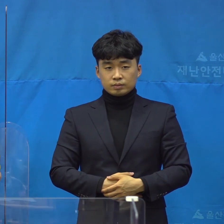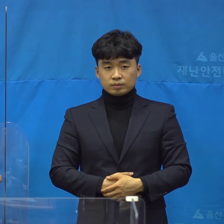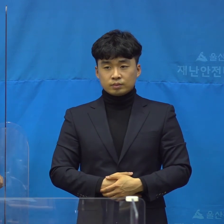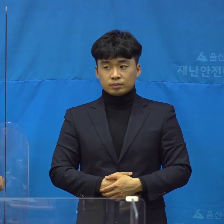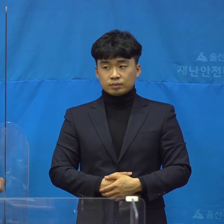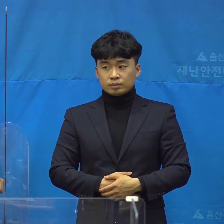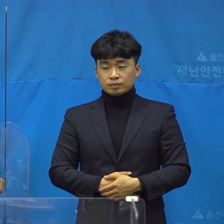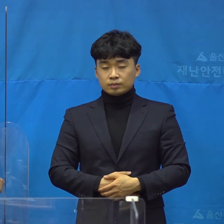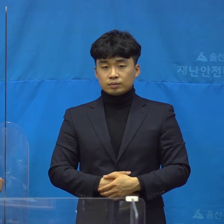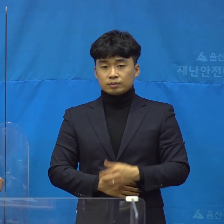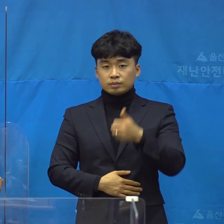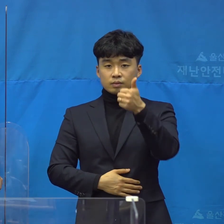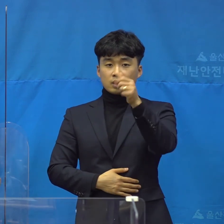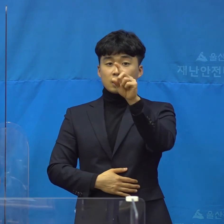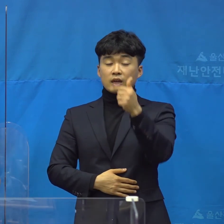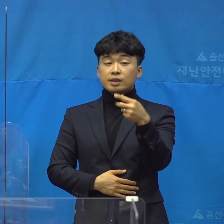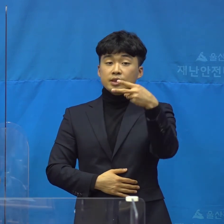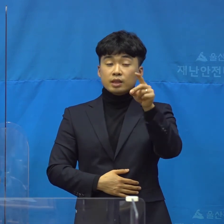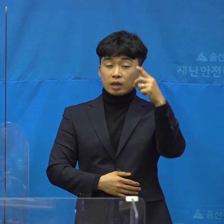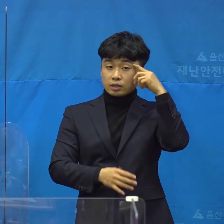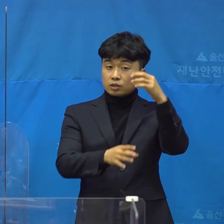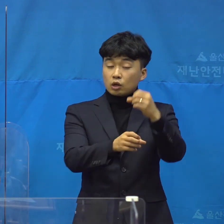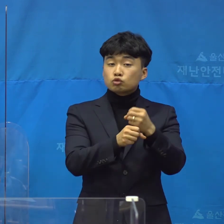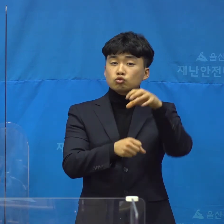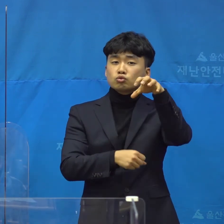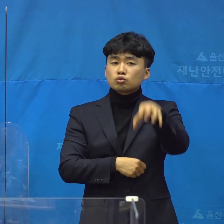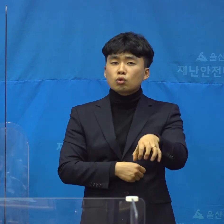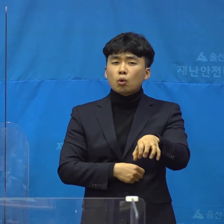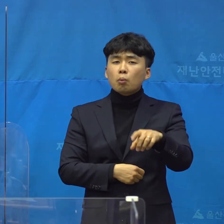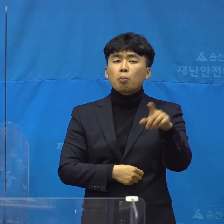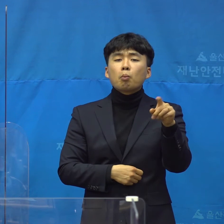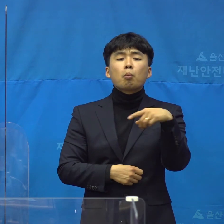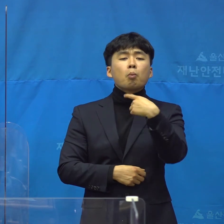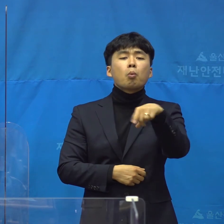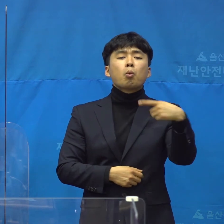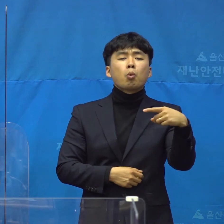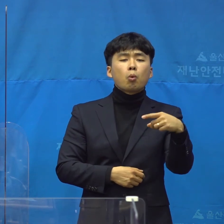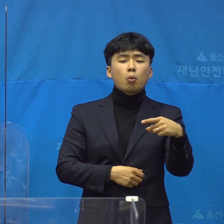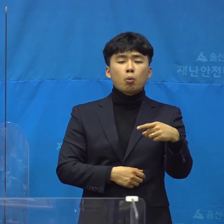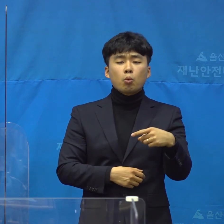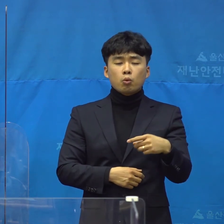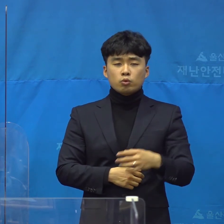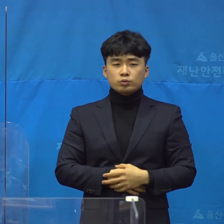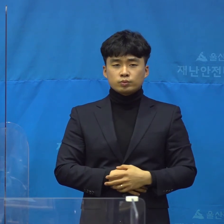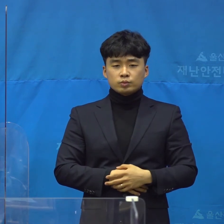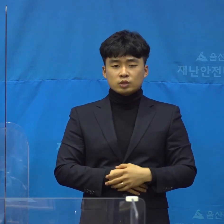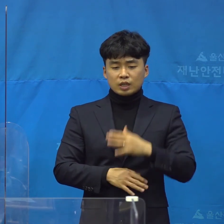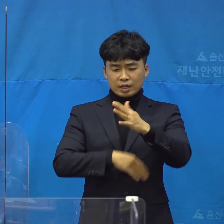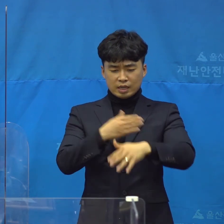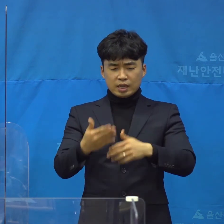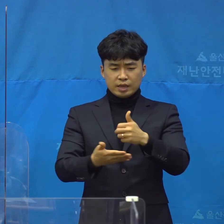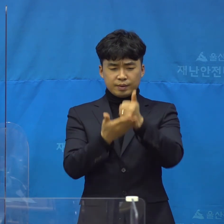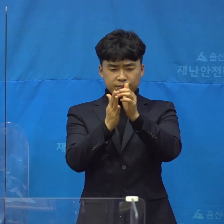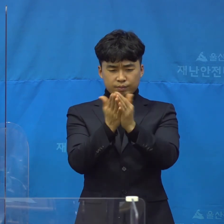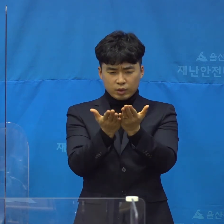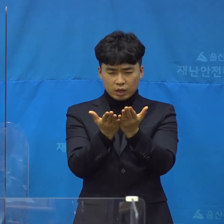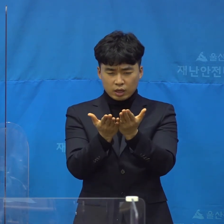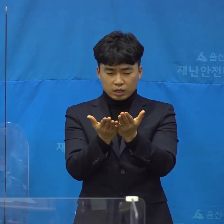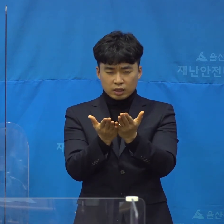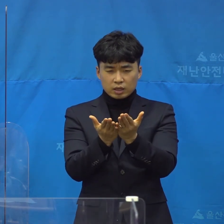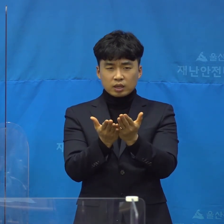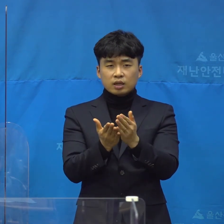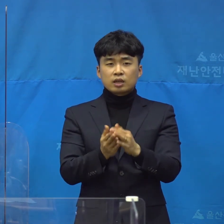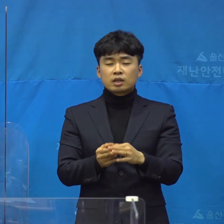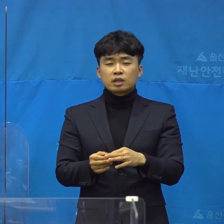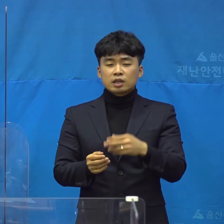하겠습니다. 예. 예. 그게 아마 성경 공부 영어로,